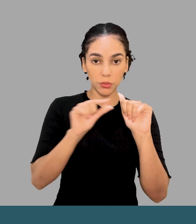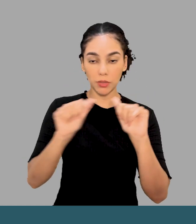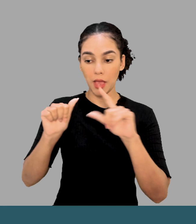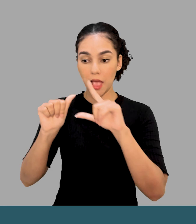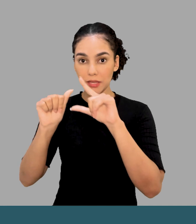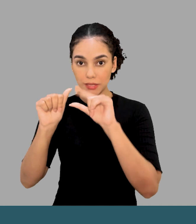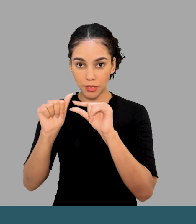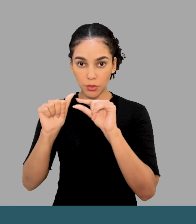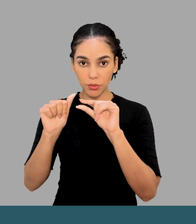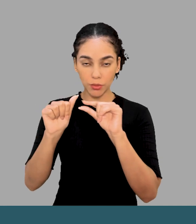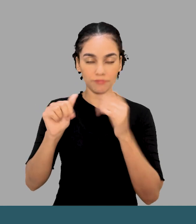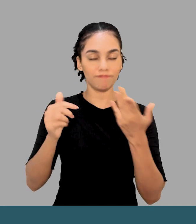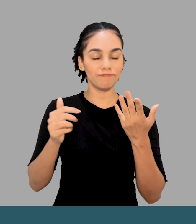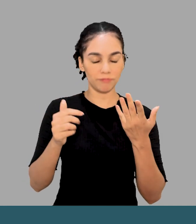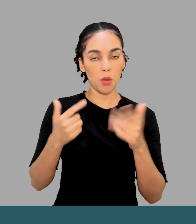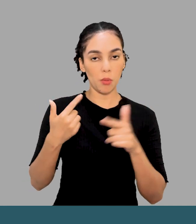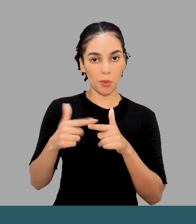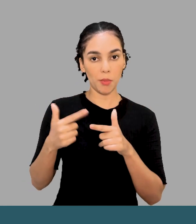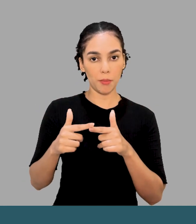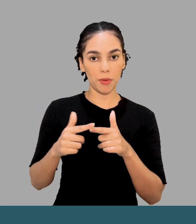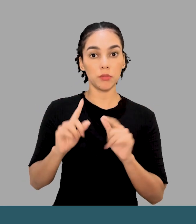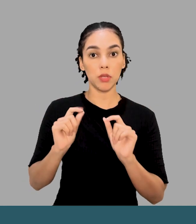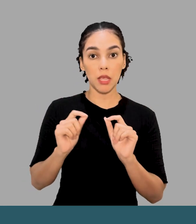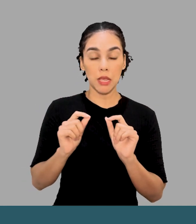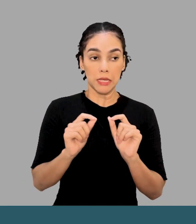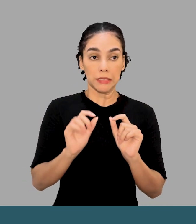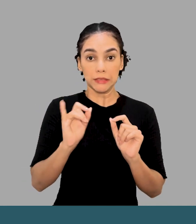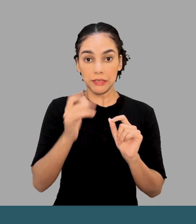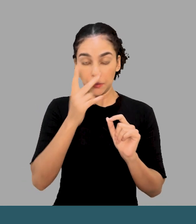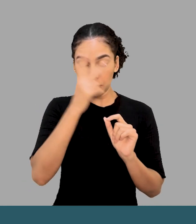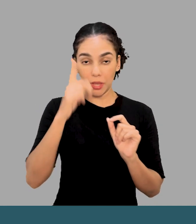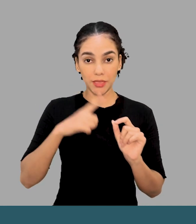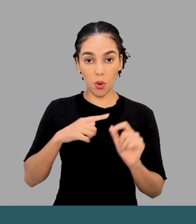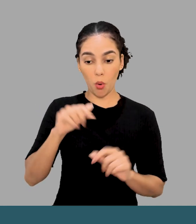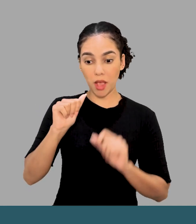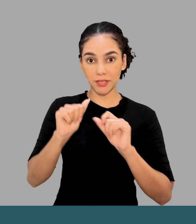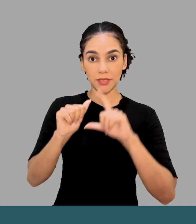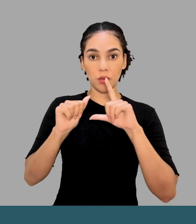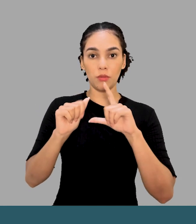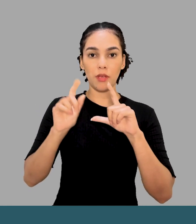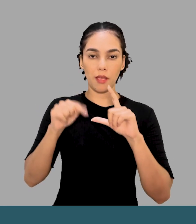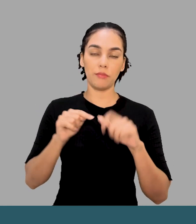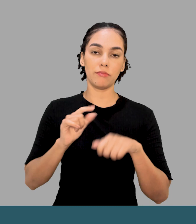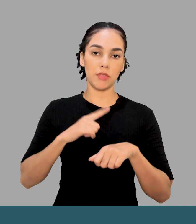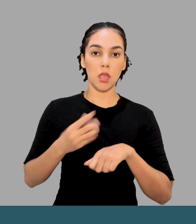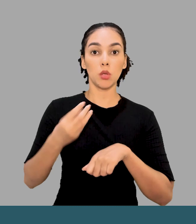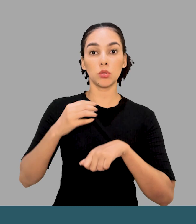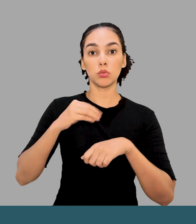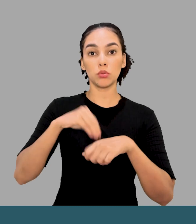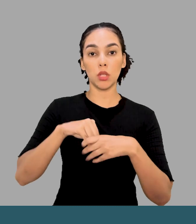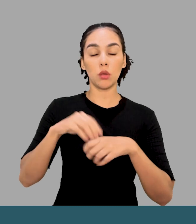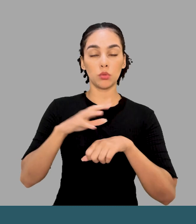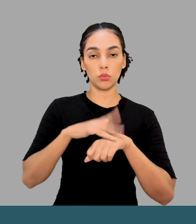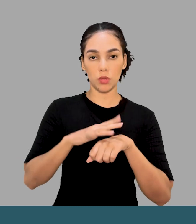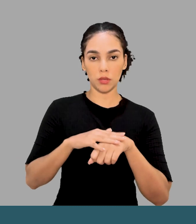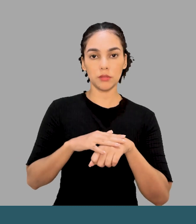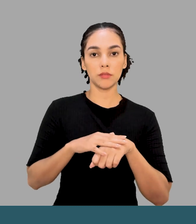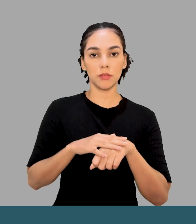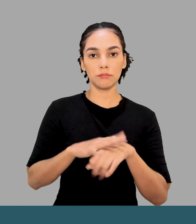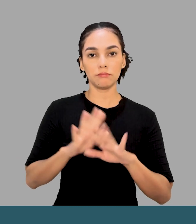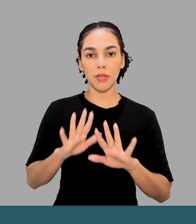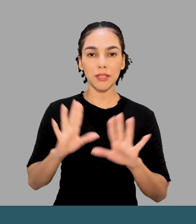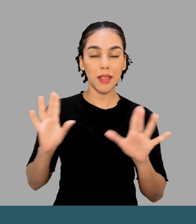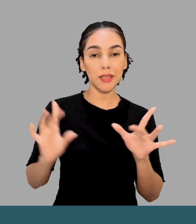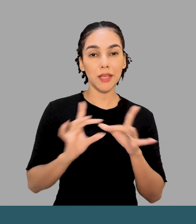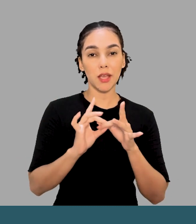uma doença chamada dominante. Quem tiver o azão tem a doença. E tem a forma de doença chamada recessiva ligada ao